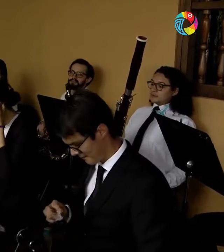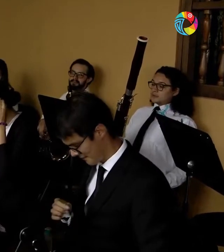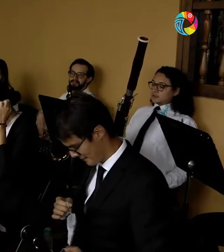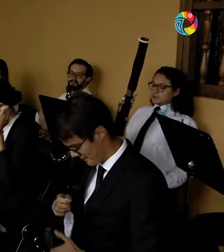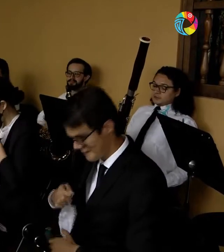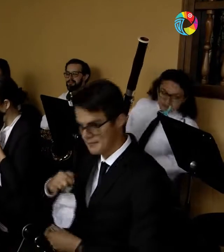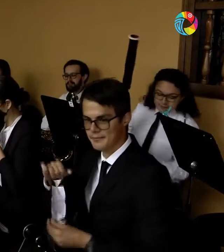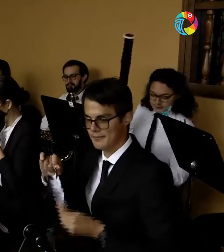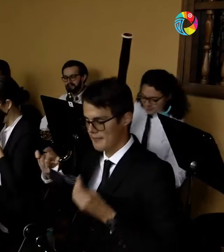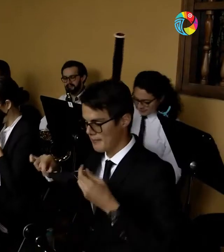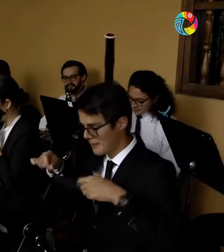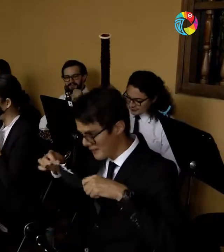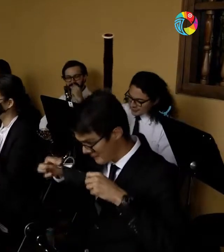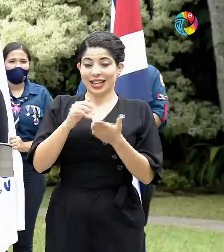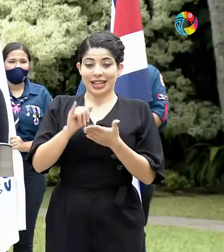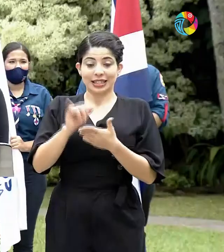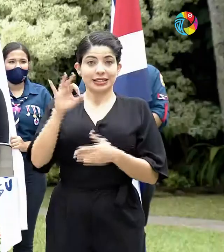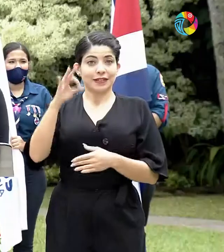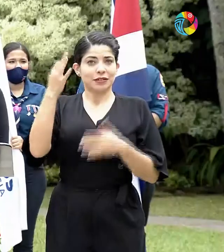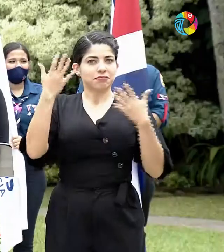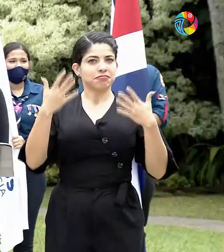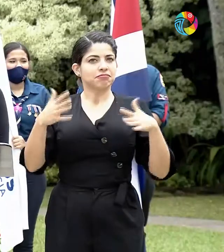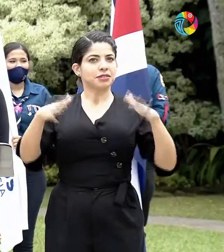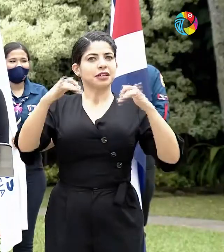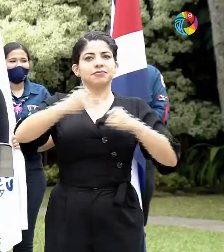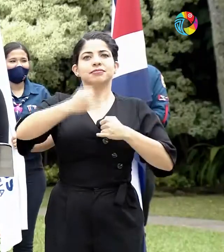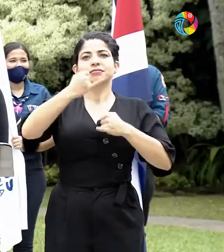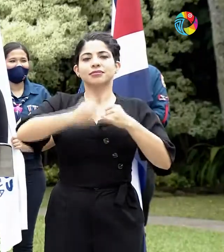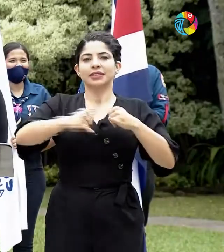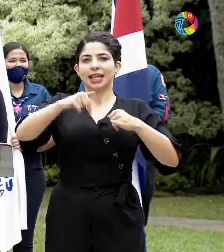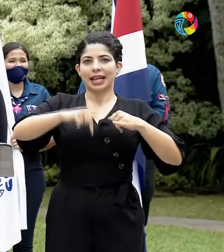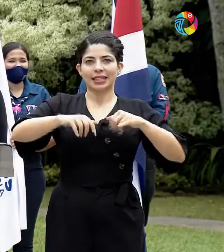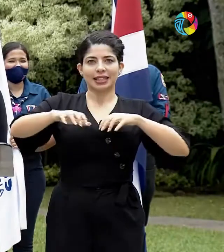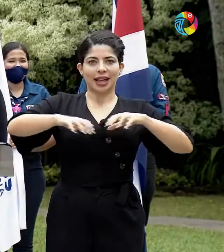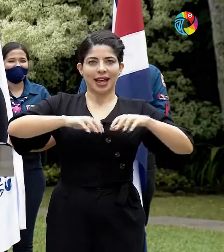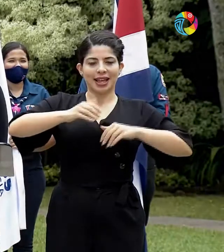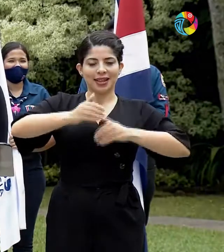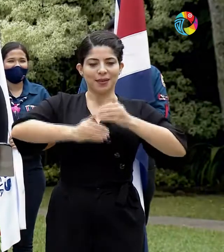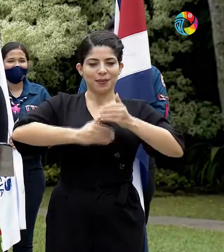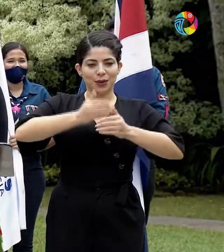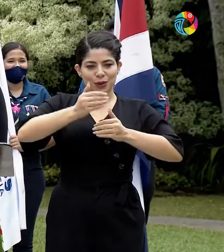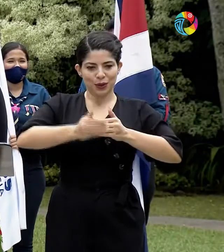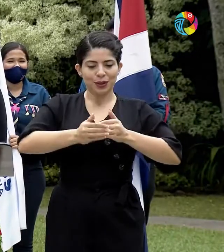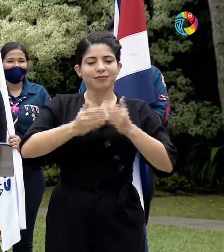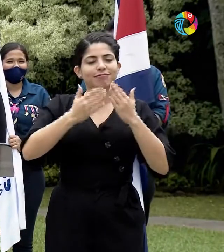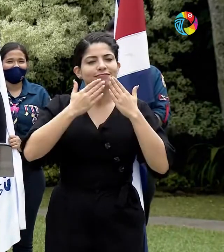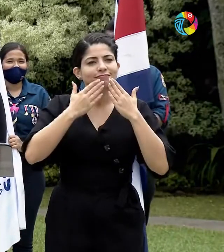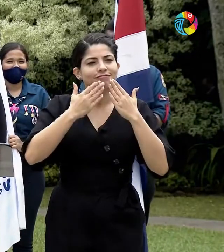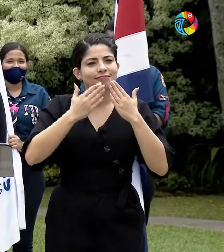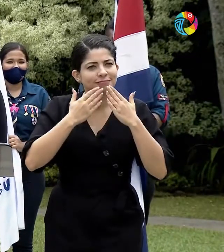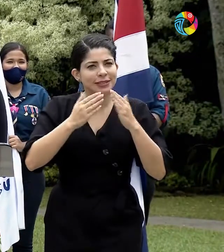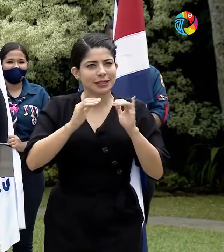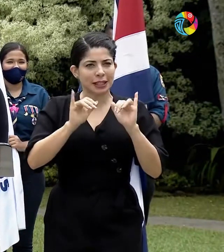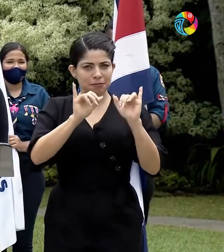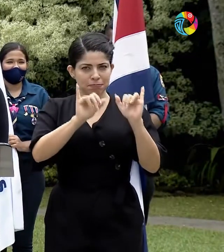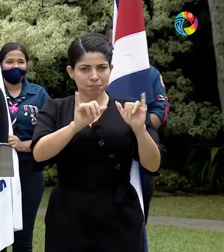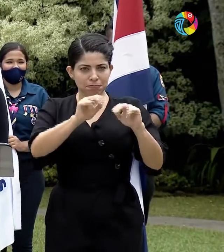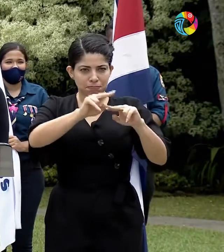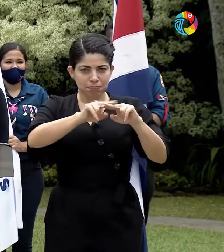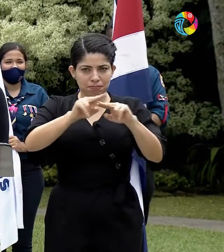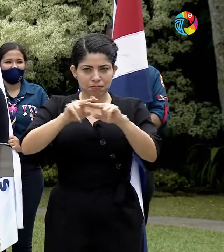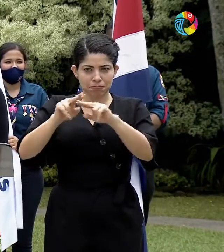Muchísimas gracias a todas y todos. De esta forma damos por concluida esta actividad protocolaria. Les agradecemos mantenerse en sus